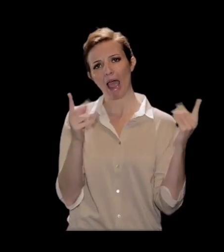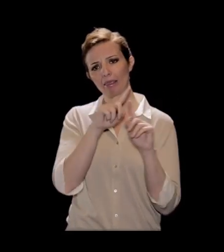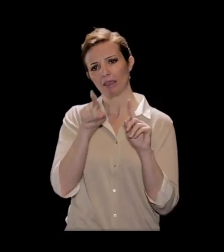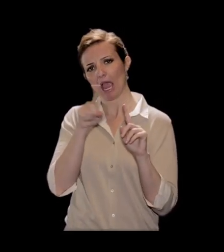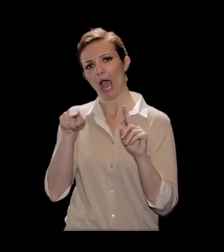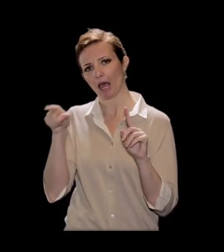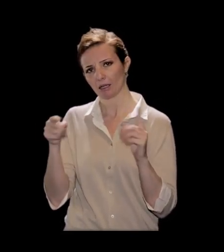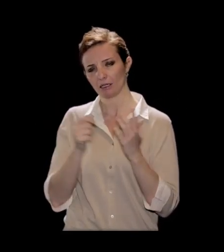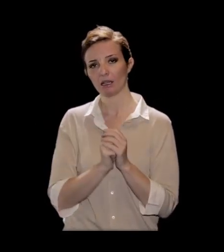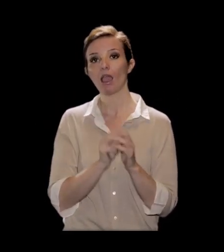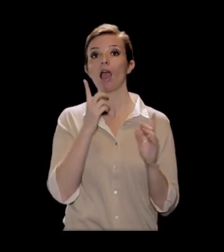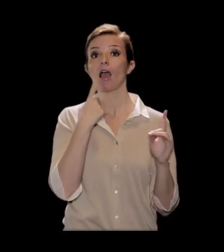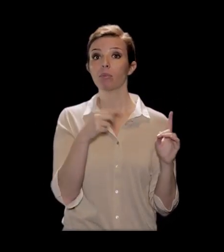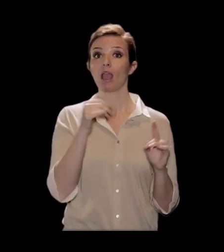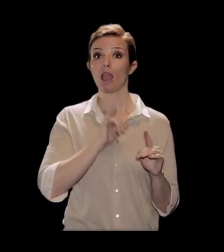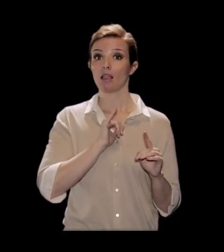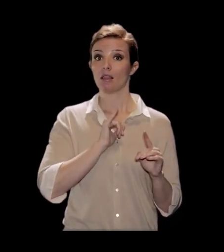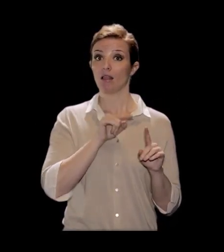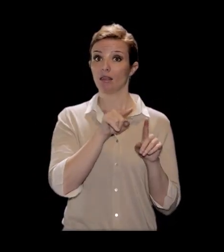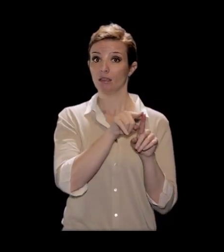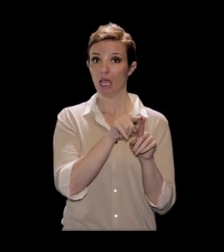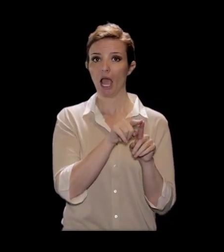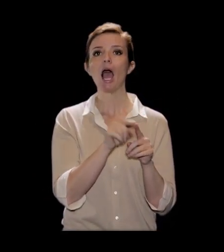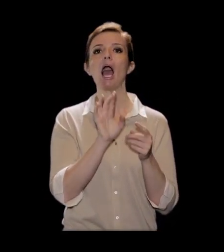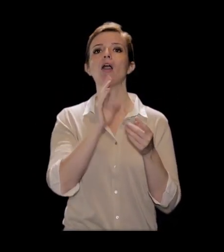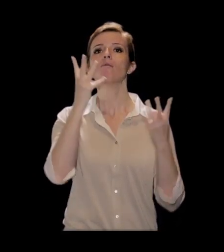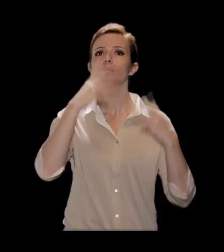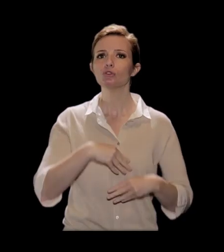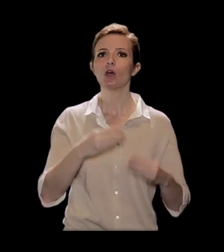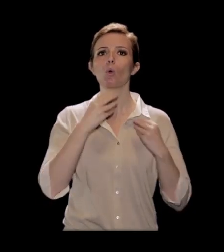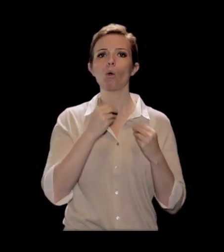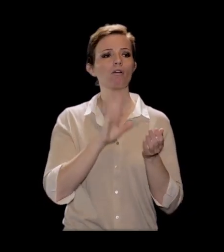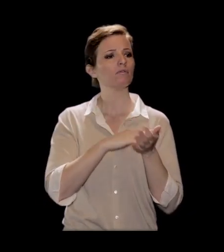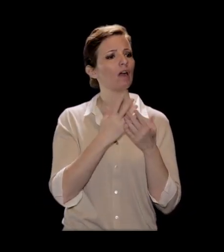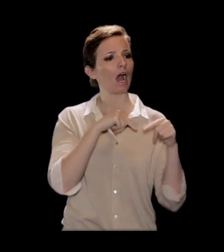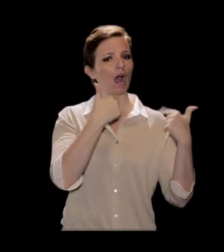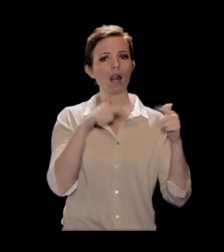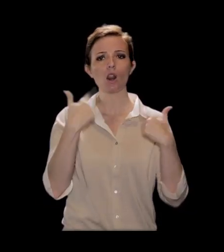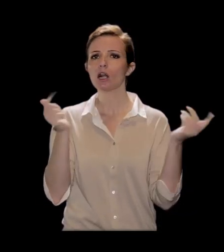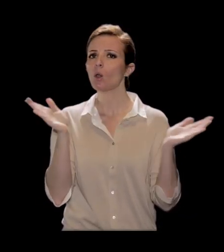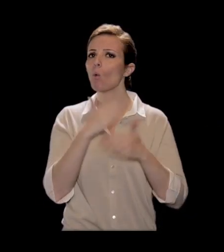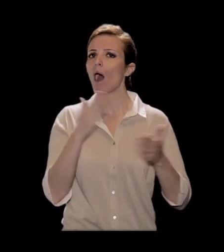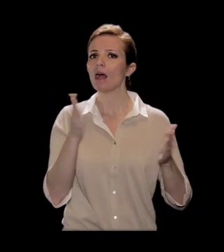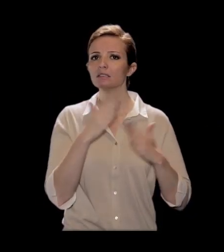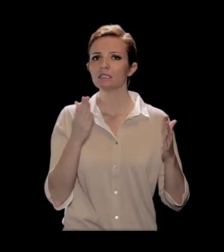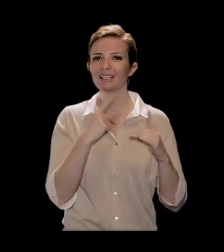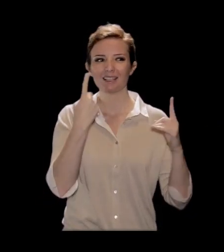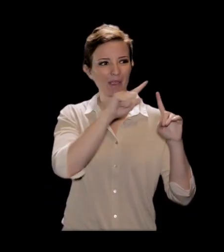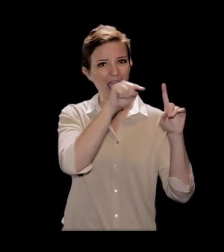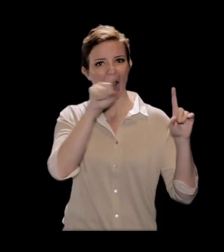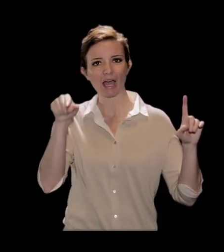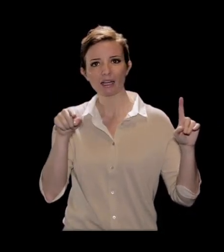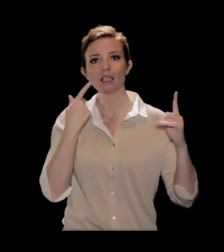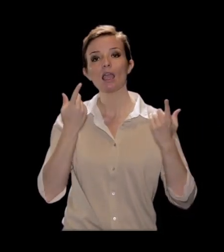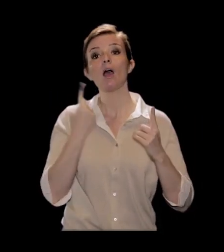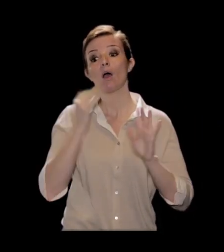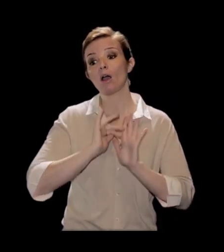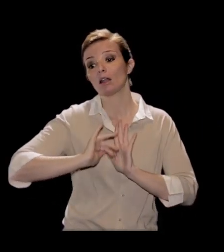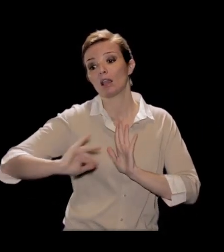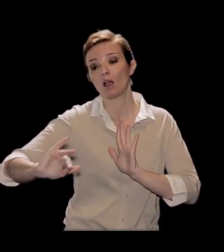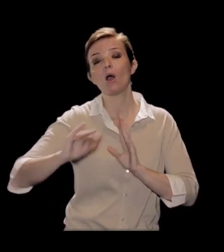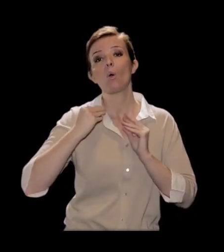goniometrica da qualunque valore di quello o quegli archi con esclusione al più di quei valori per cui l'uguaglianza non ha